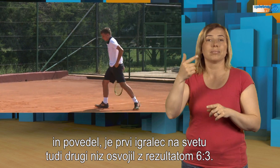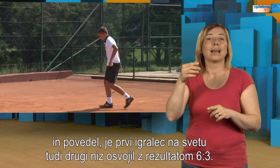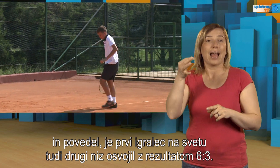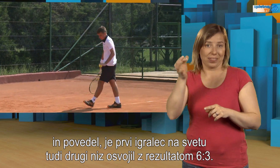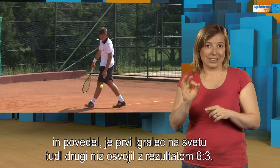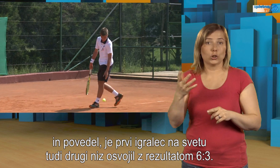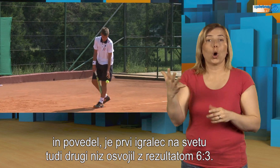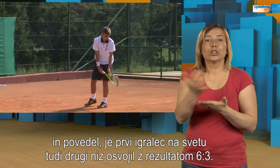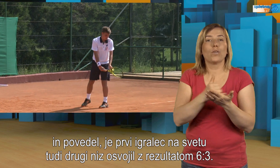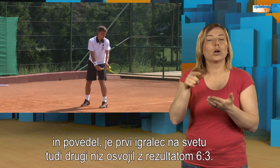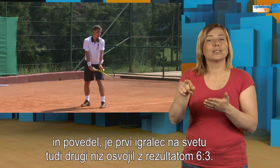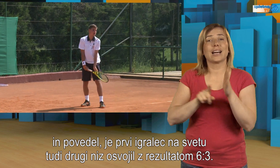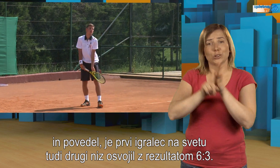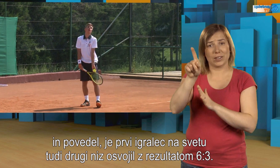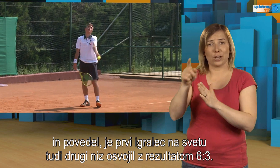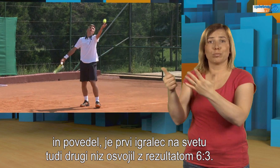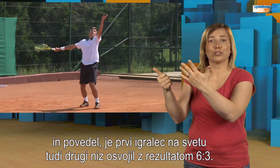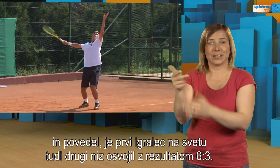rezultatom 6-3.